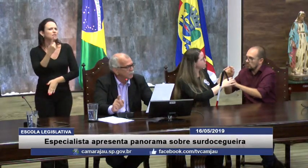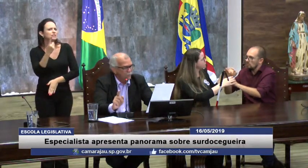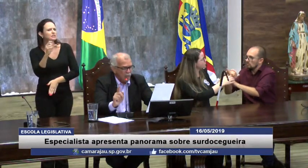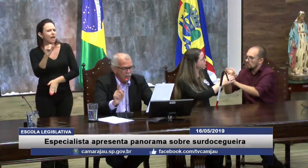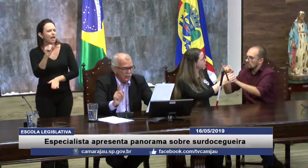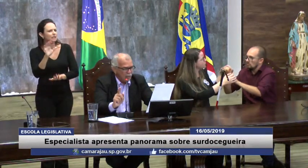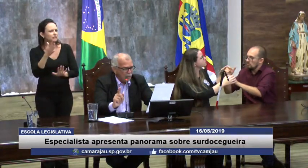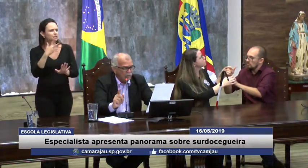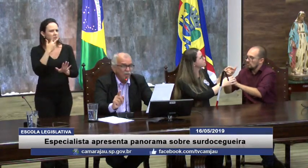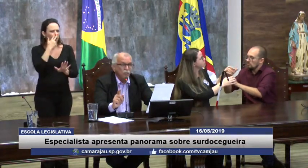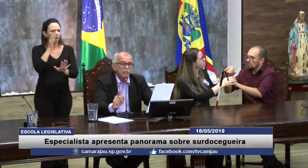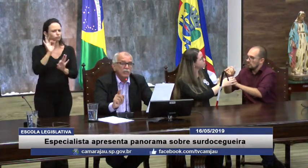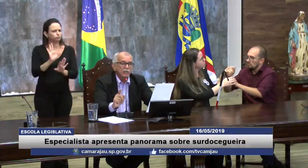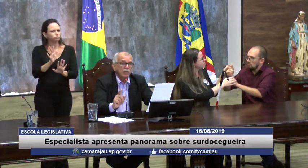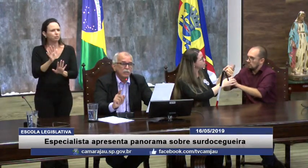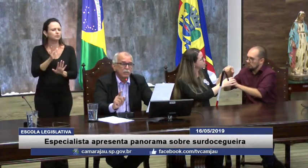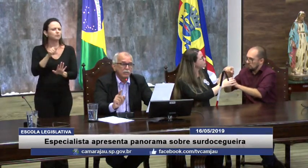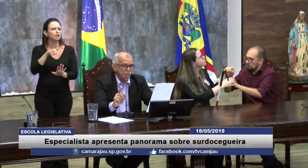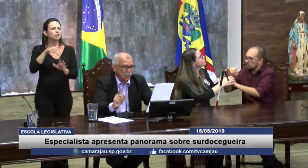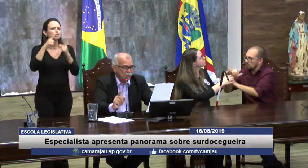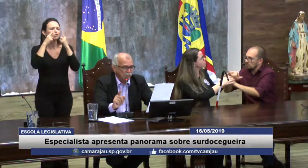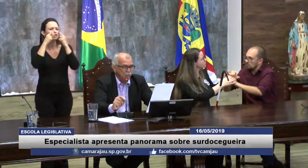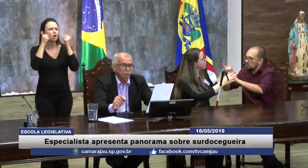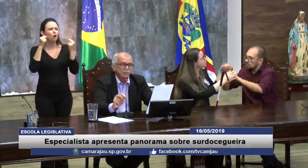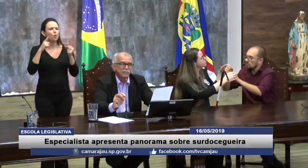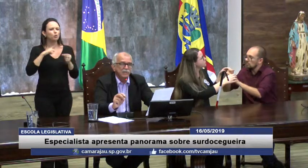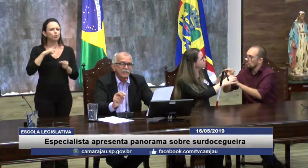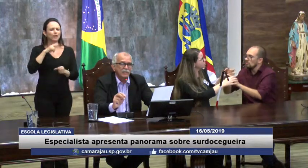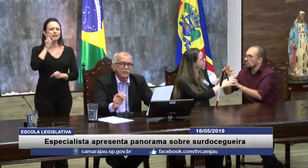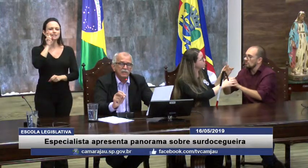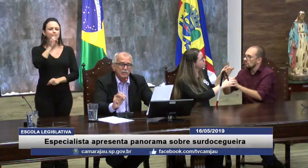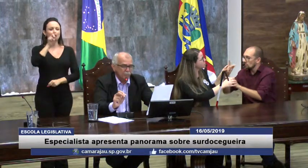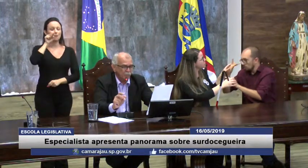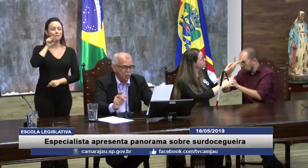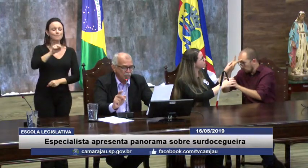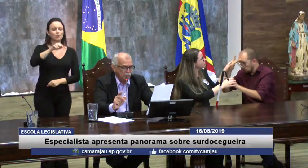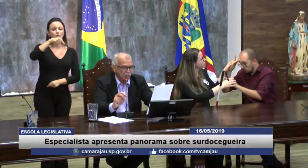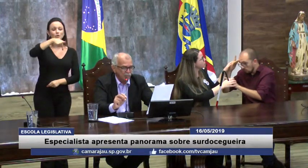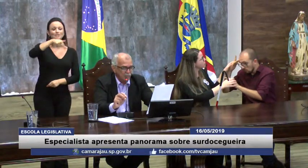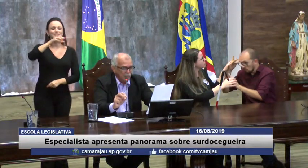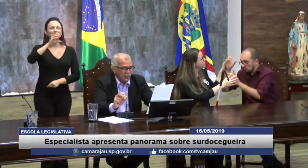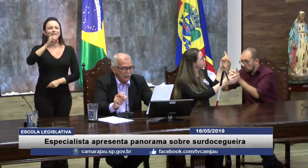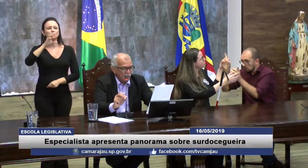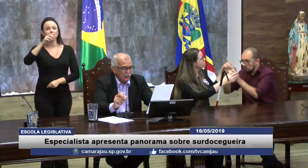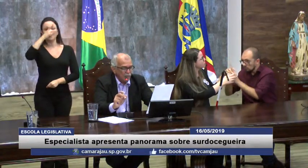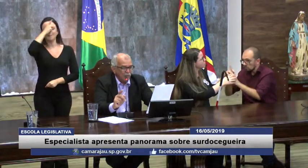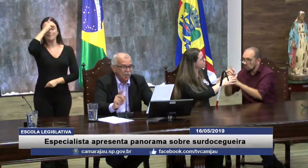enganado, Jaú tinha em torno de 5.700 pessoas